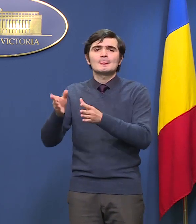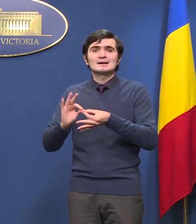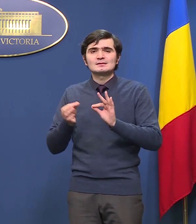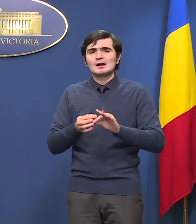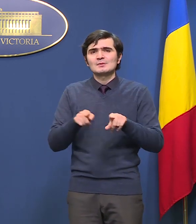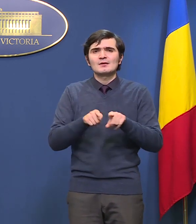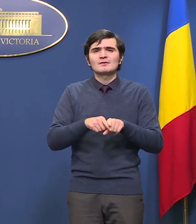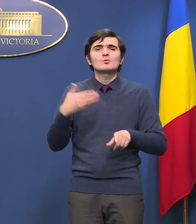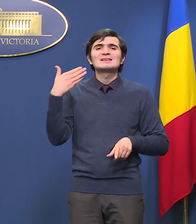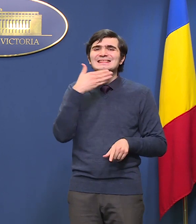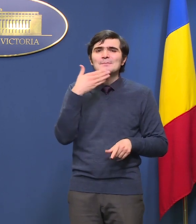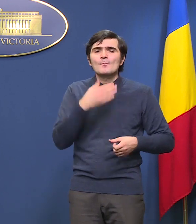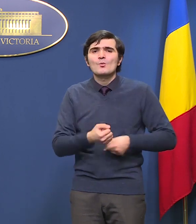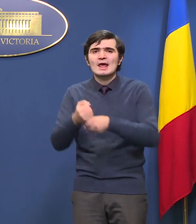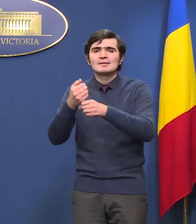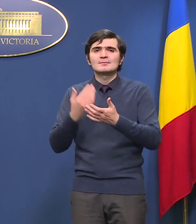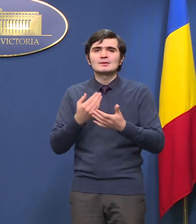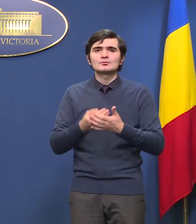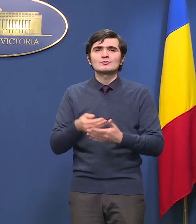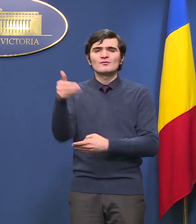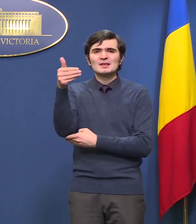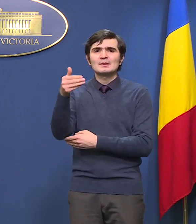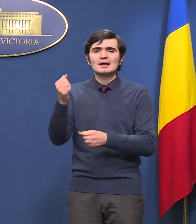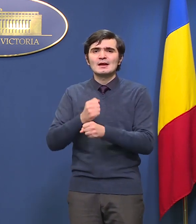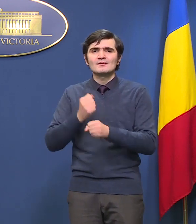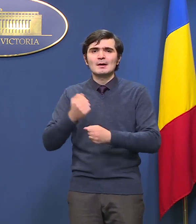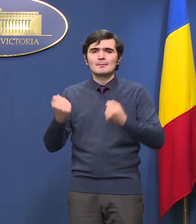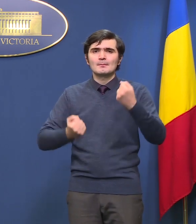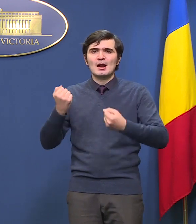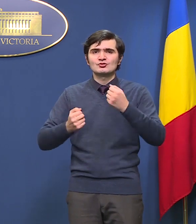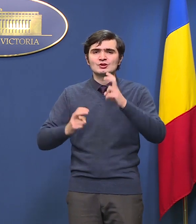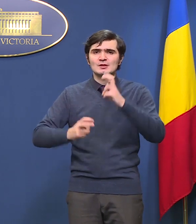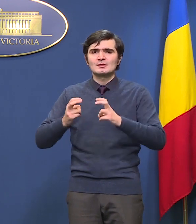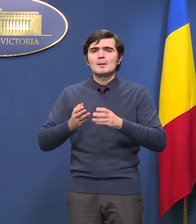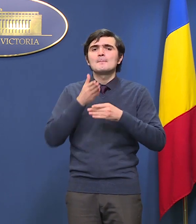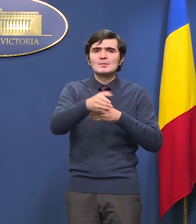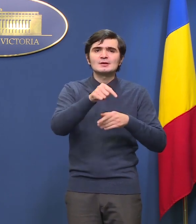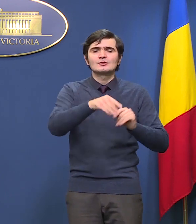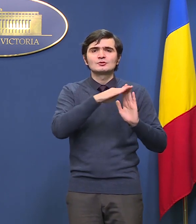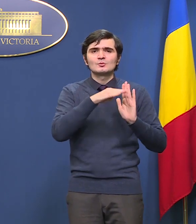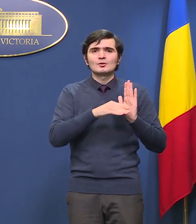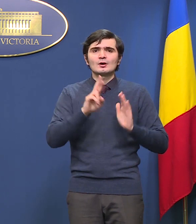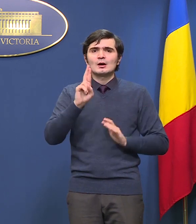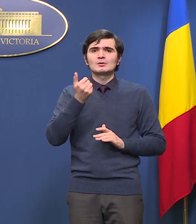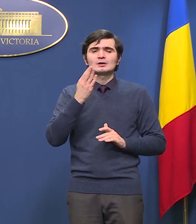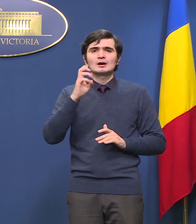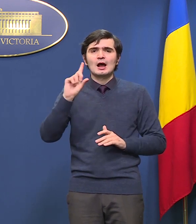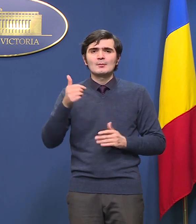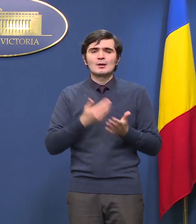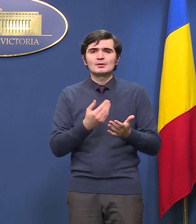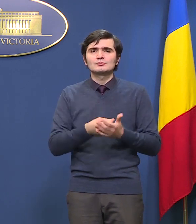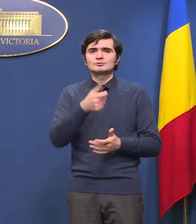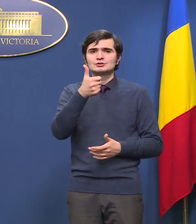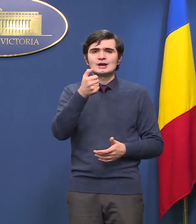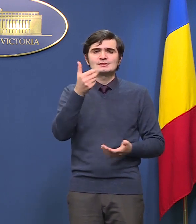stimulent pentru producătorii de autovehicule prin intermediul programului Rabla, că noi, practic, pentru 60.000